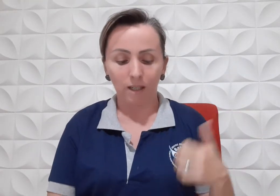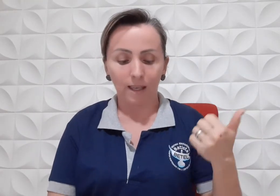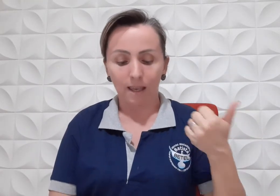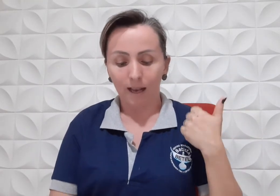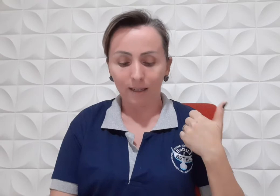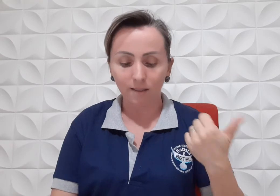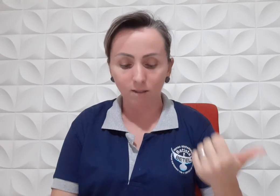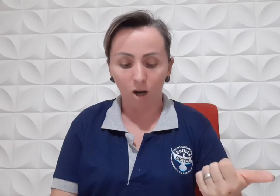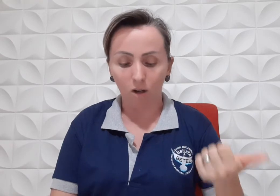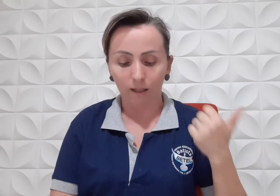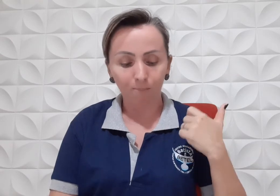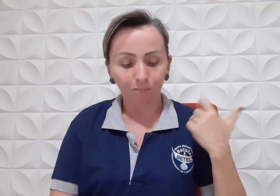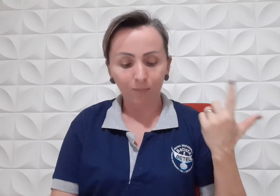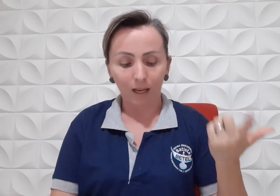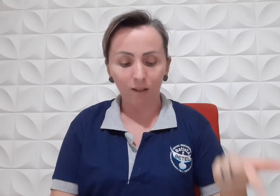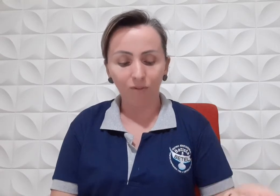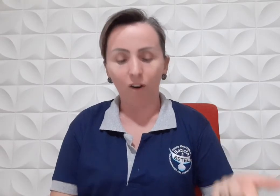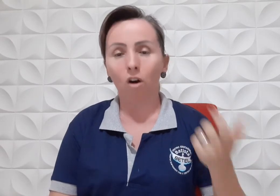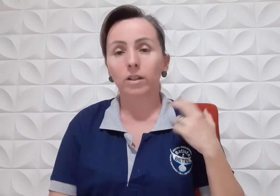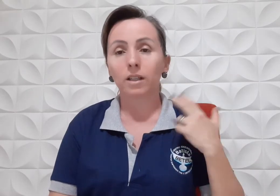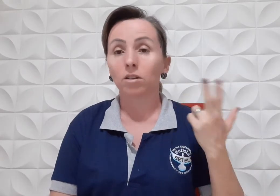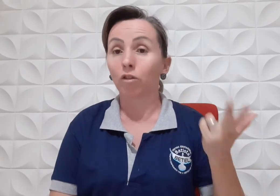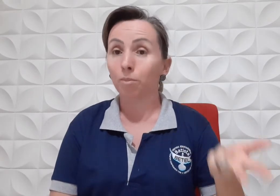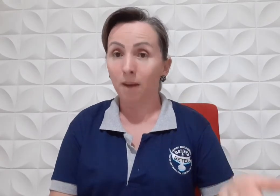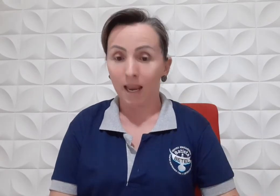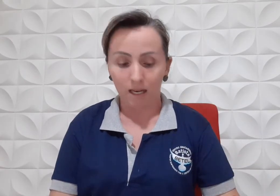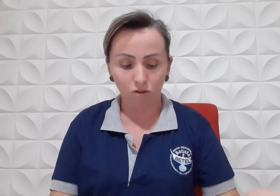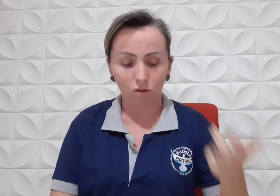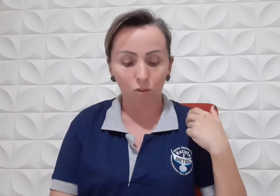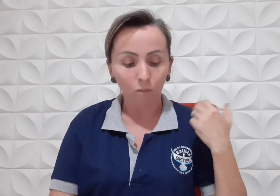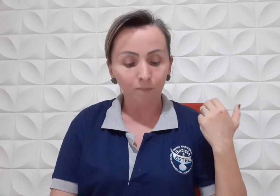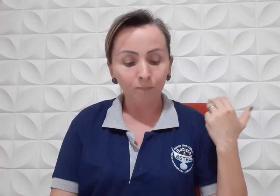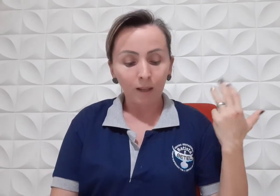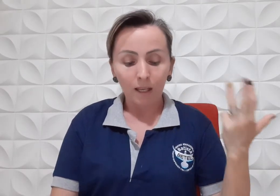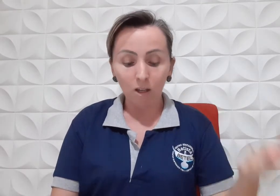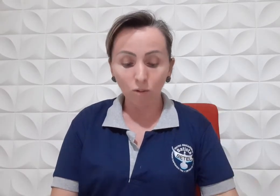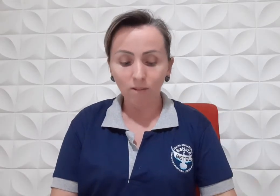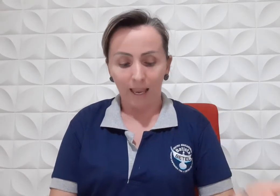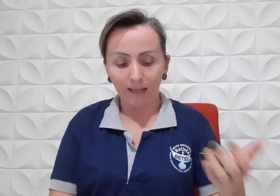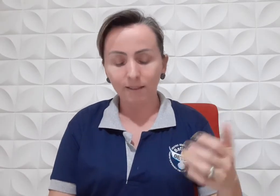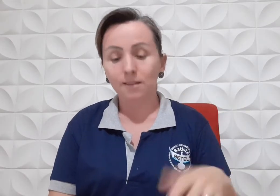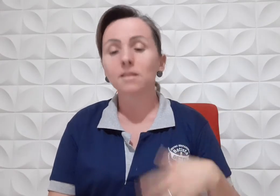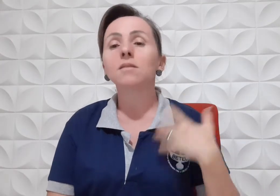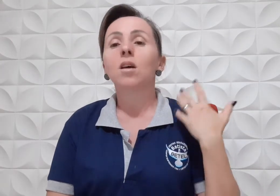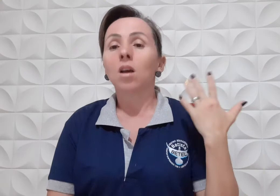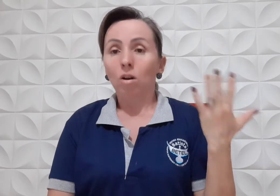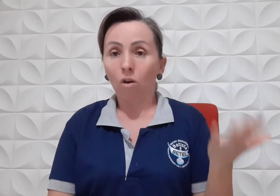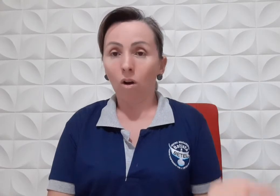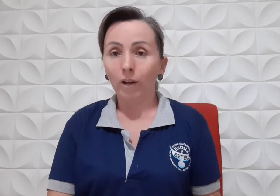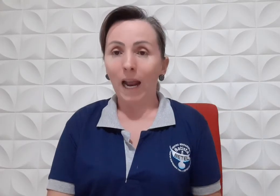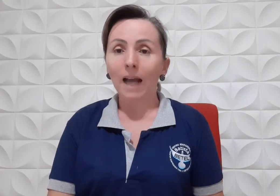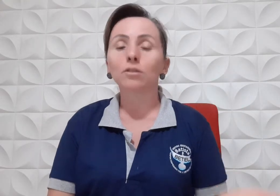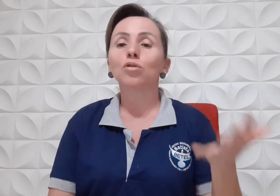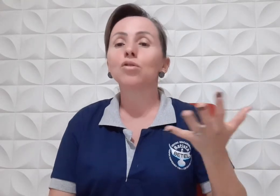aqui, Arizona, Califórnia, Novo México e o Texas, Colorado,